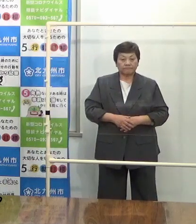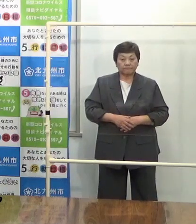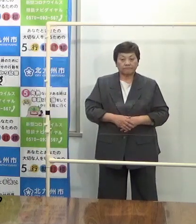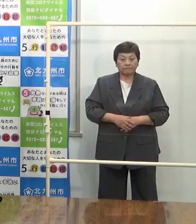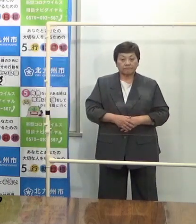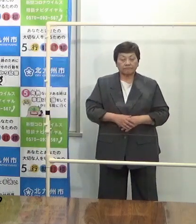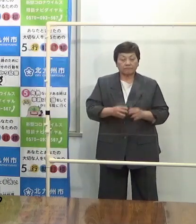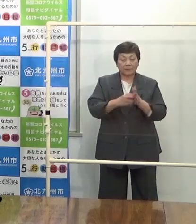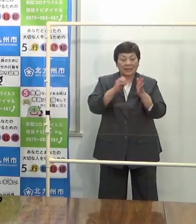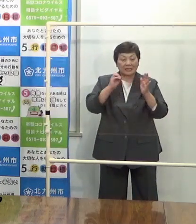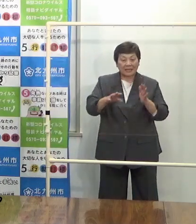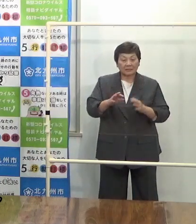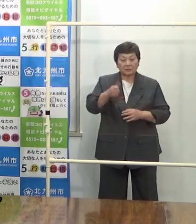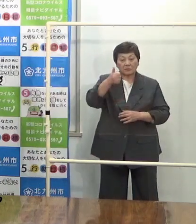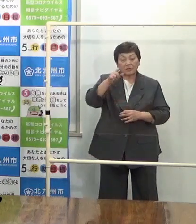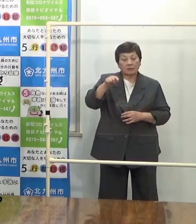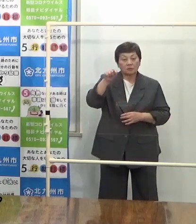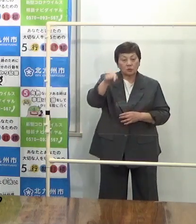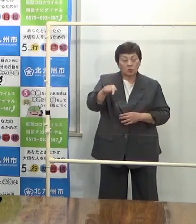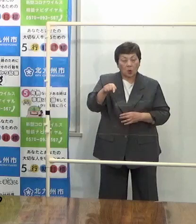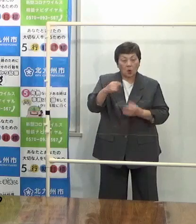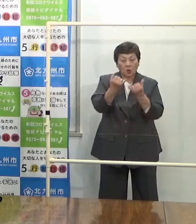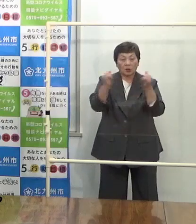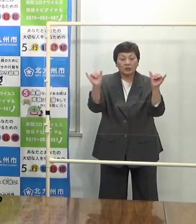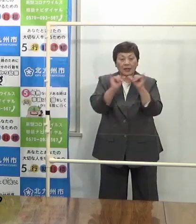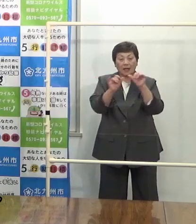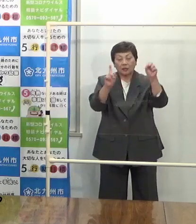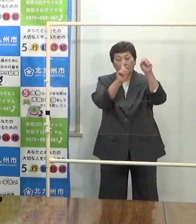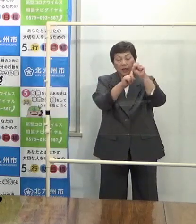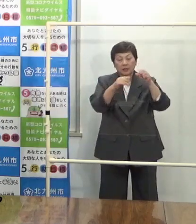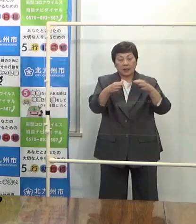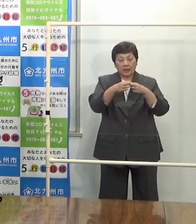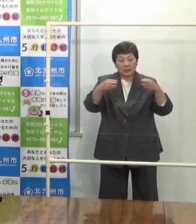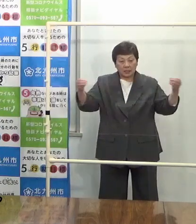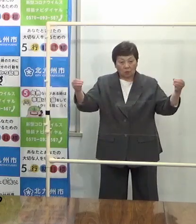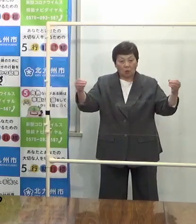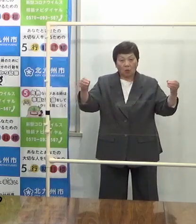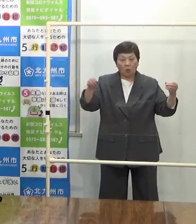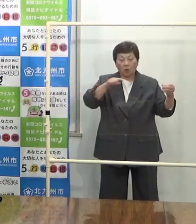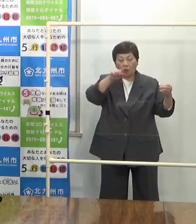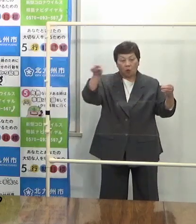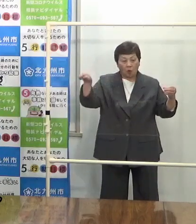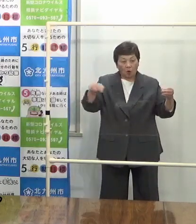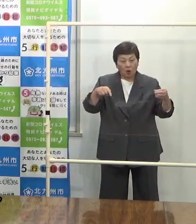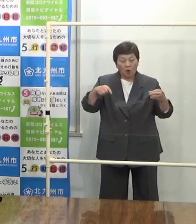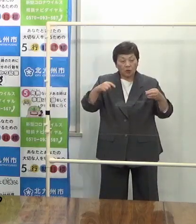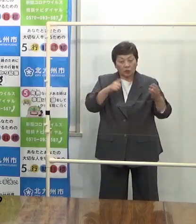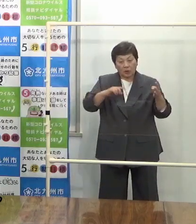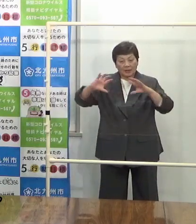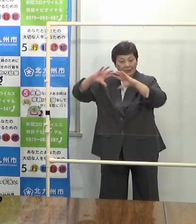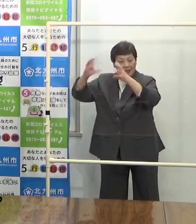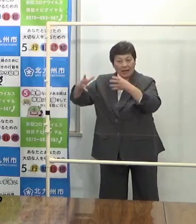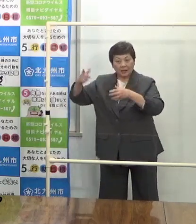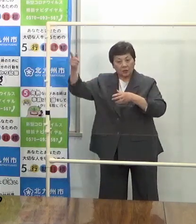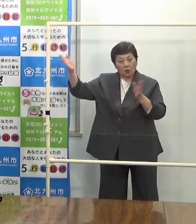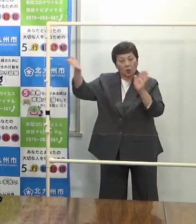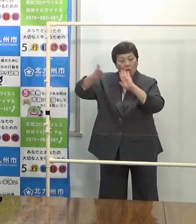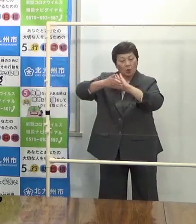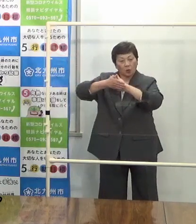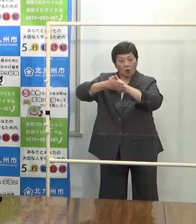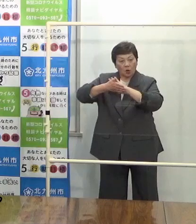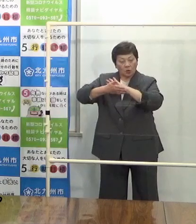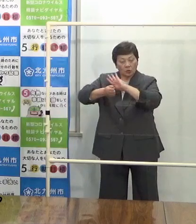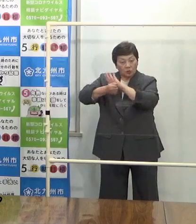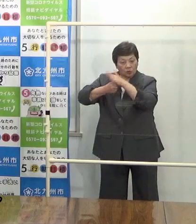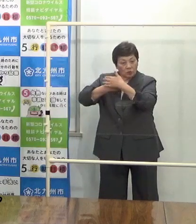脱炭素社会に向けて、日本の国また自治体は世界と協力をして前に進もうと